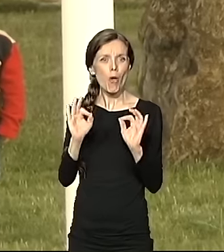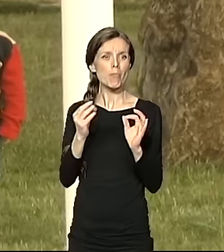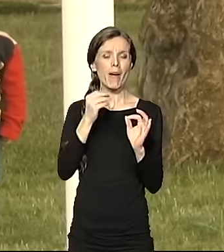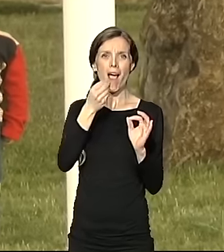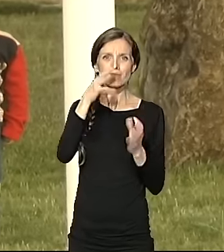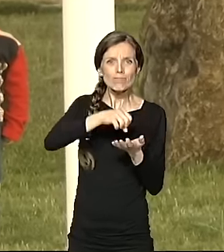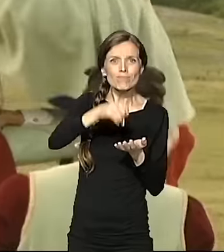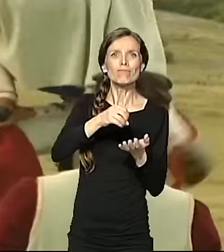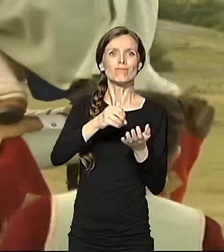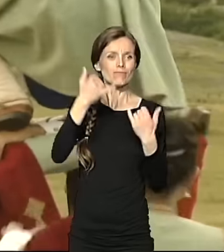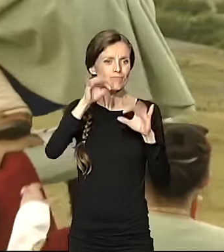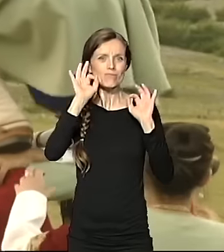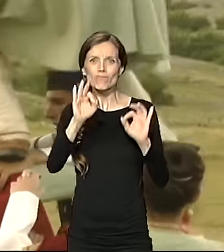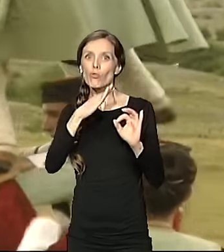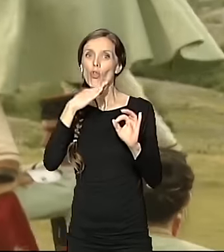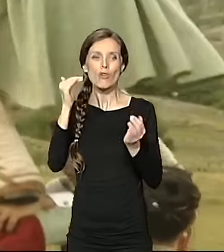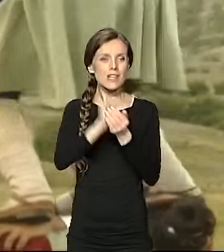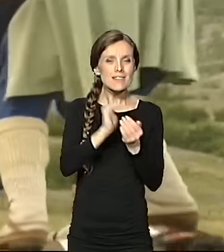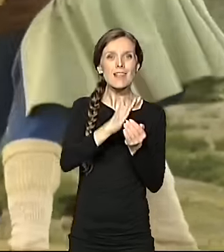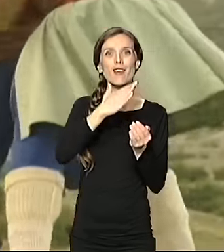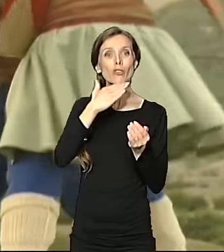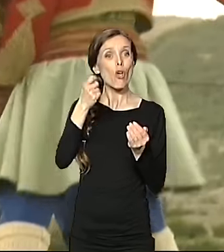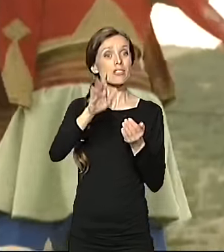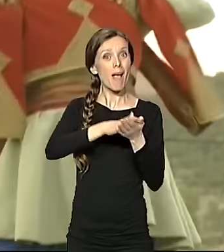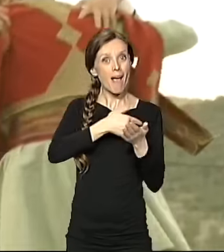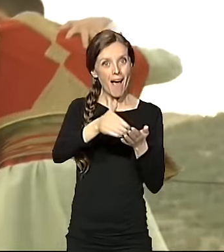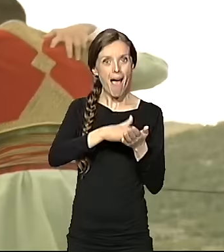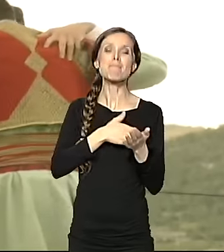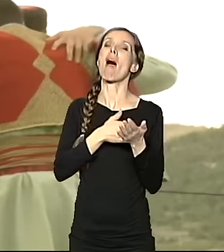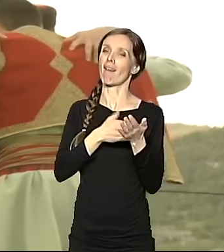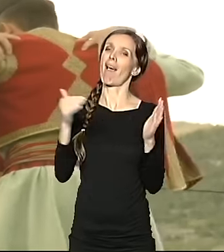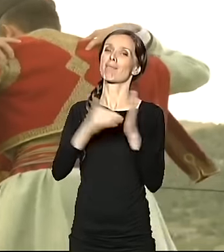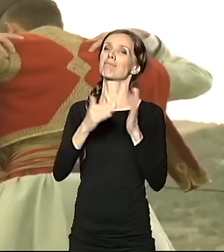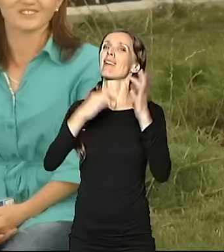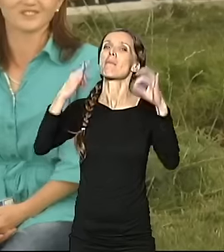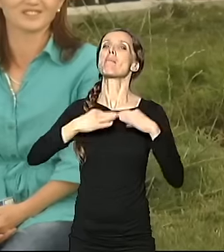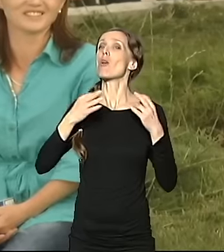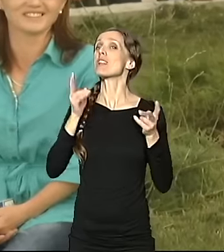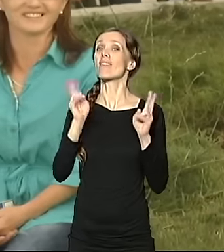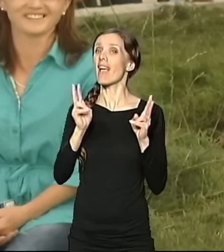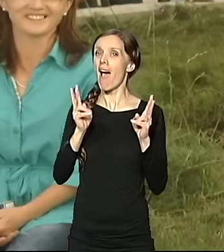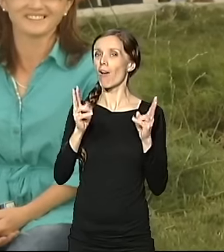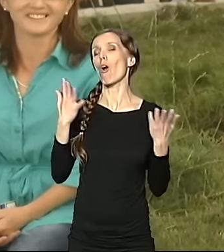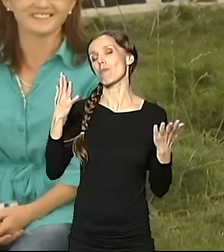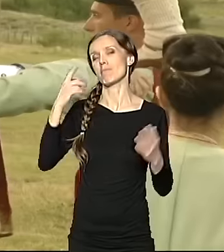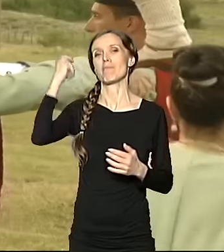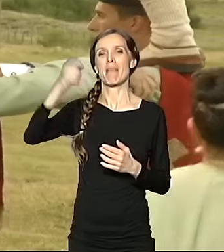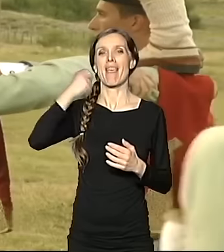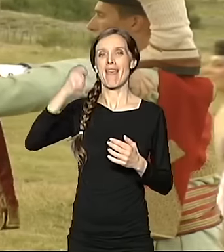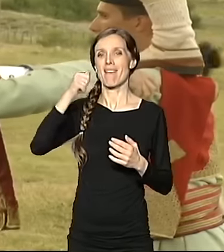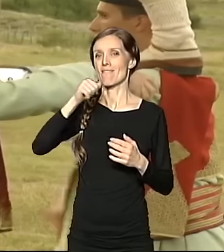su mešine pune sira iz korupa, onda to valja i proslaviti. Uz pesmu i igru, naravno.